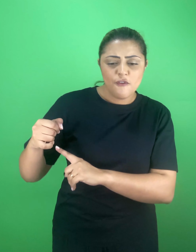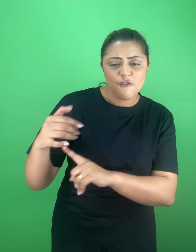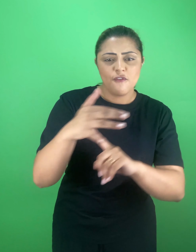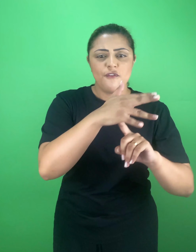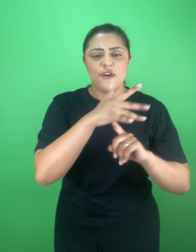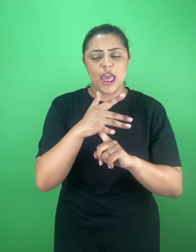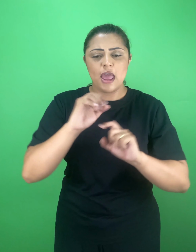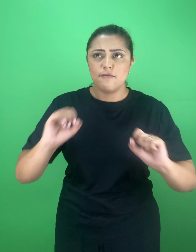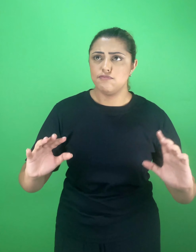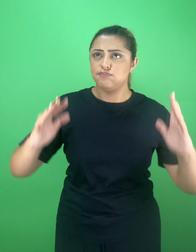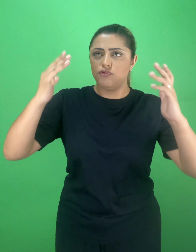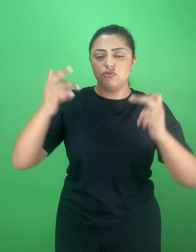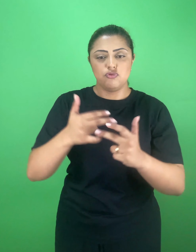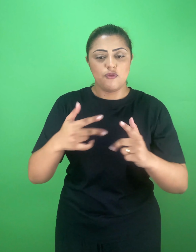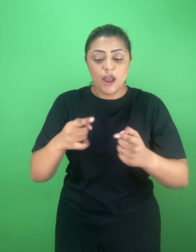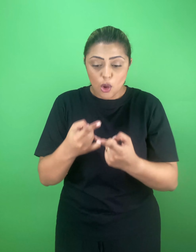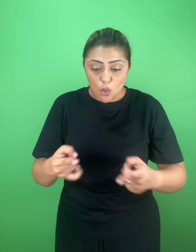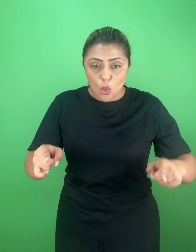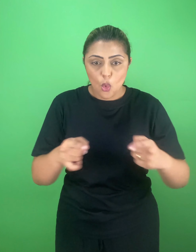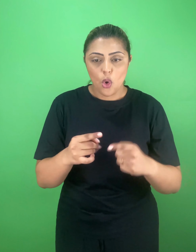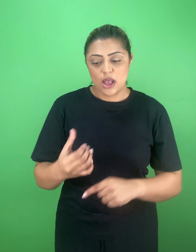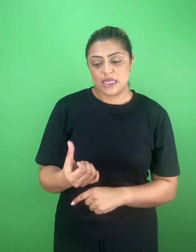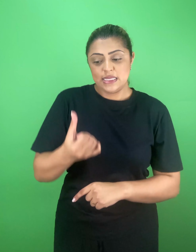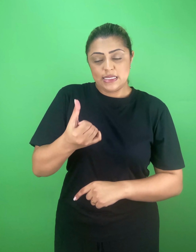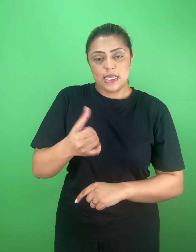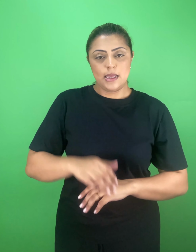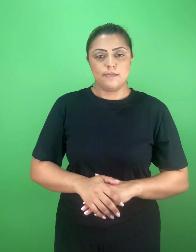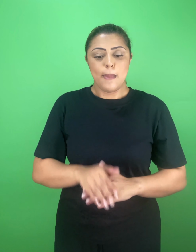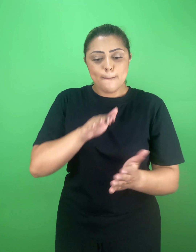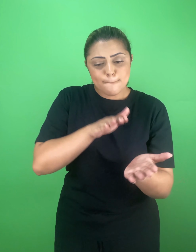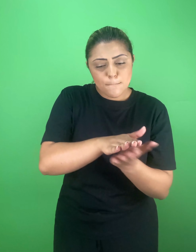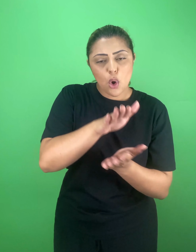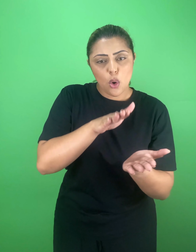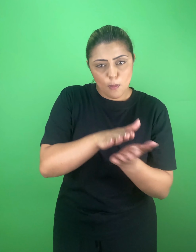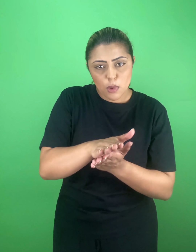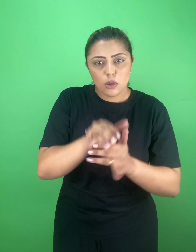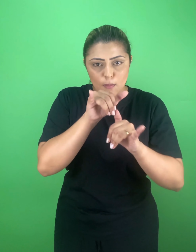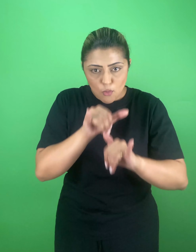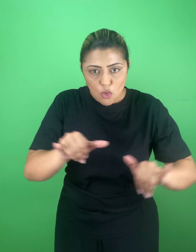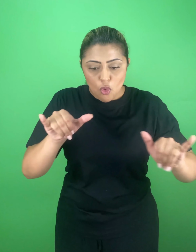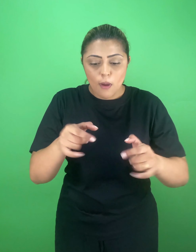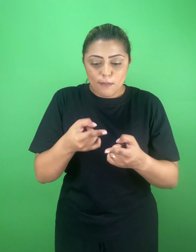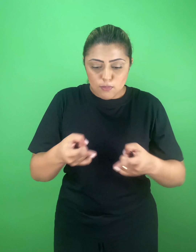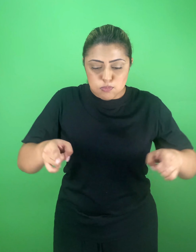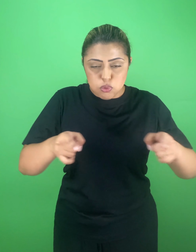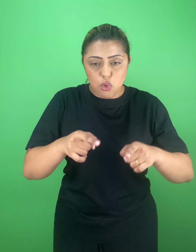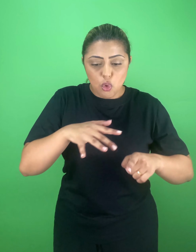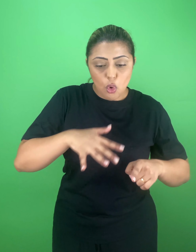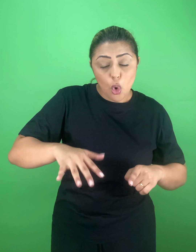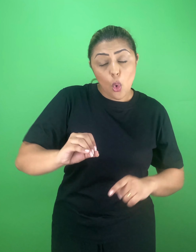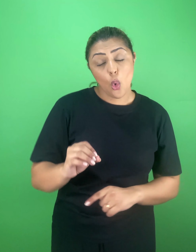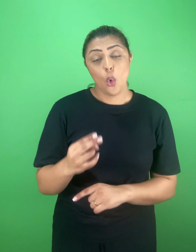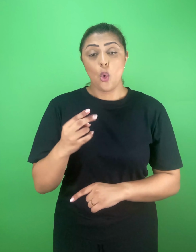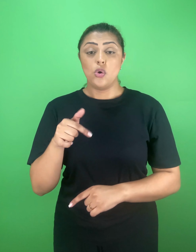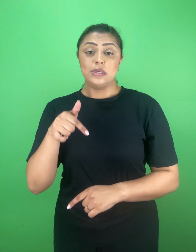festivais musicais 6. Publicações na área da música Ou 7. Outro objeto com